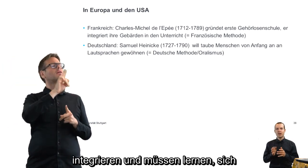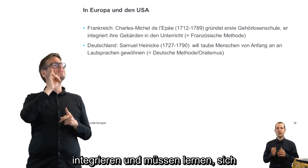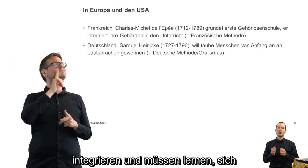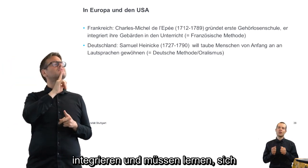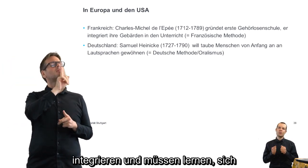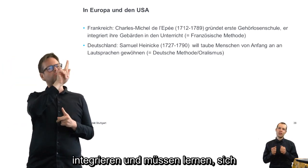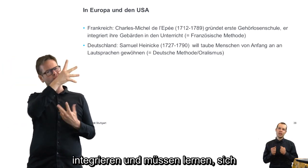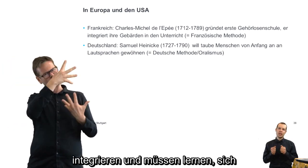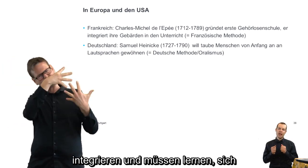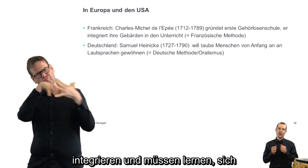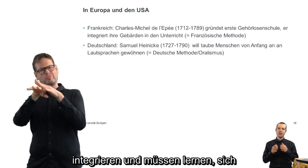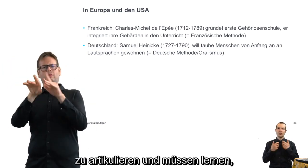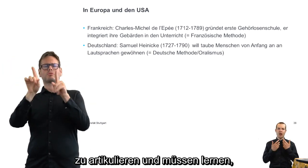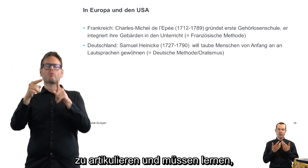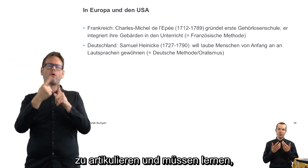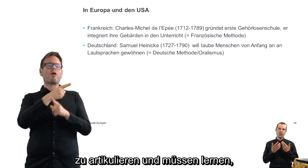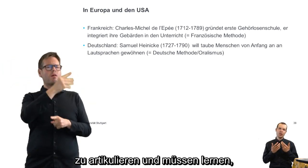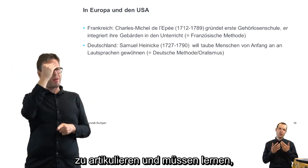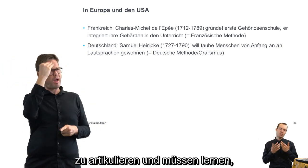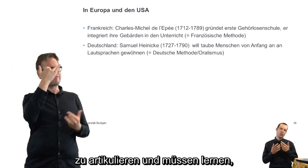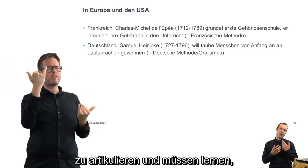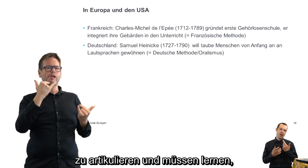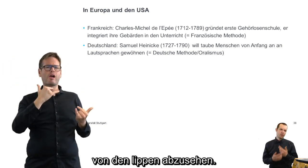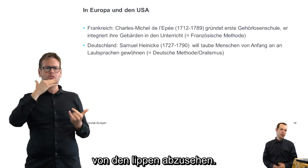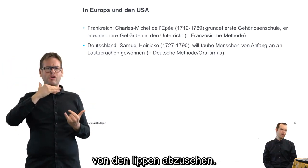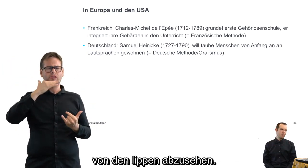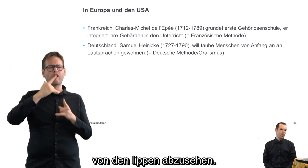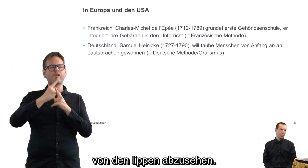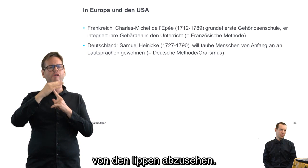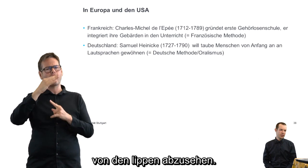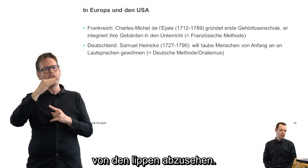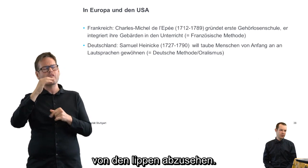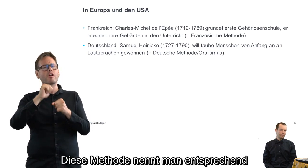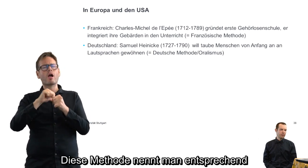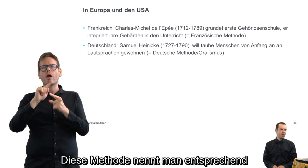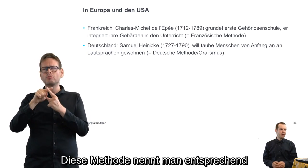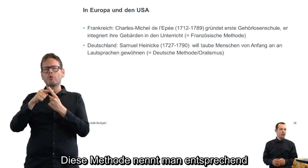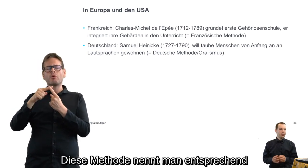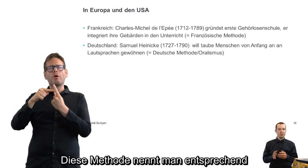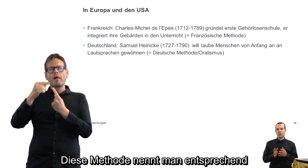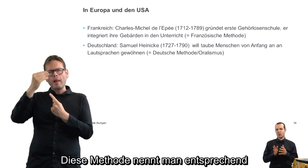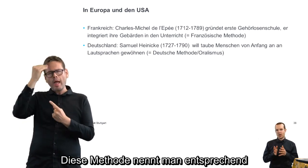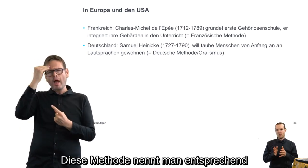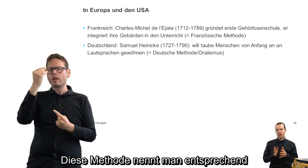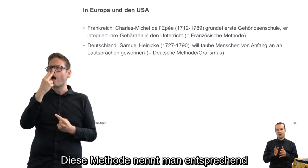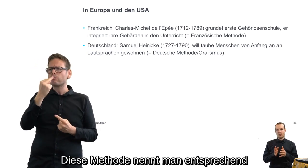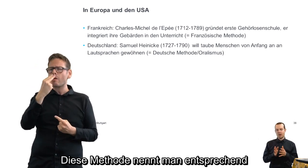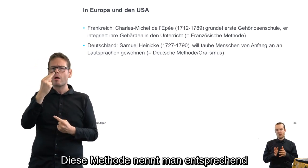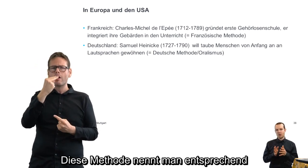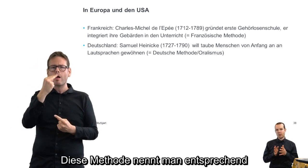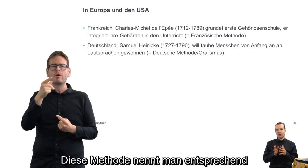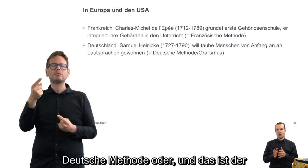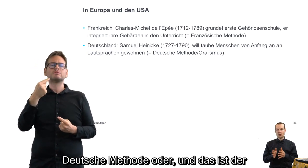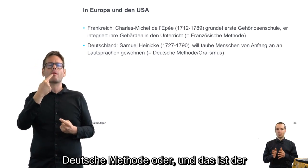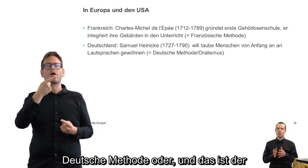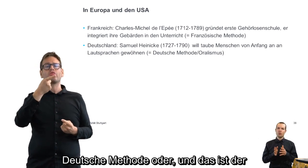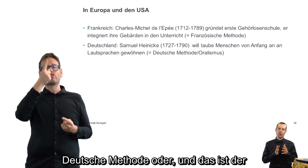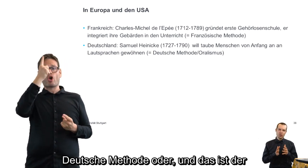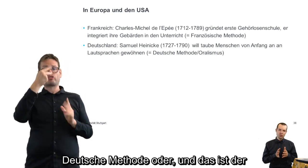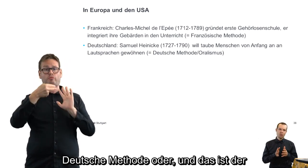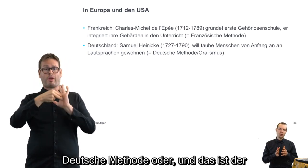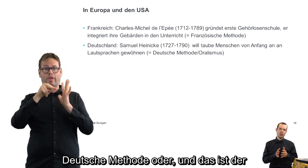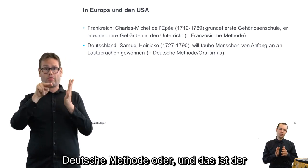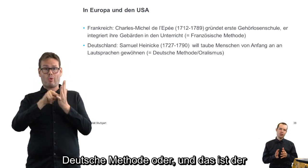integrieren und die müssen lernen, sich zu artikulieren und die müssen lernen, von den Lippen abzusehen. Diese Methode nennt man entsprechend deutsche